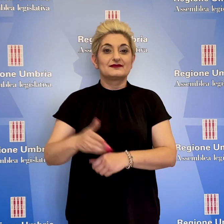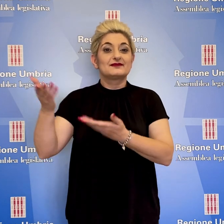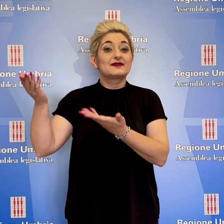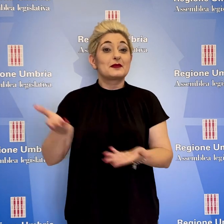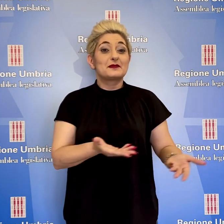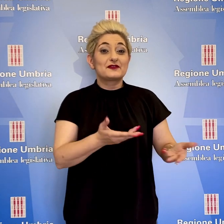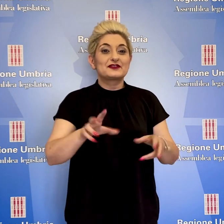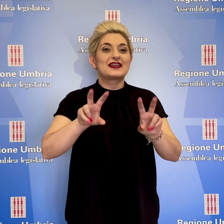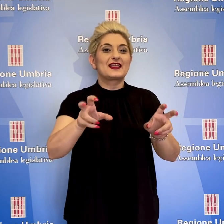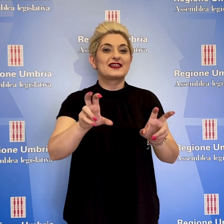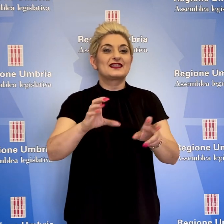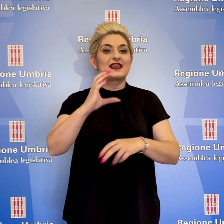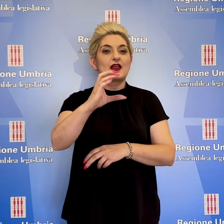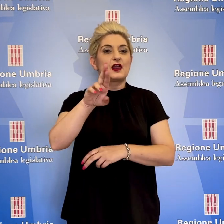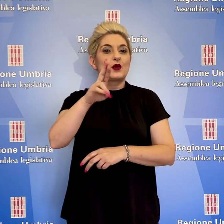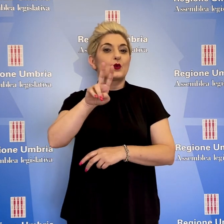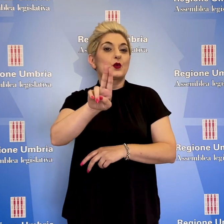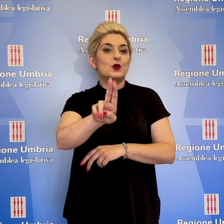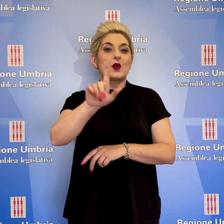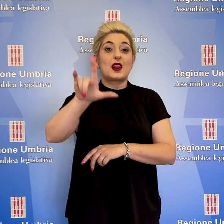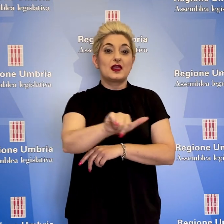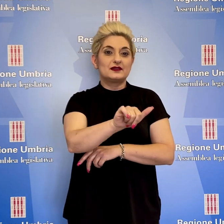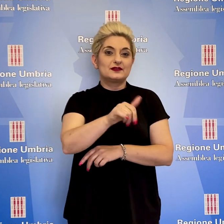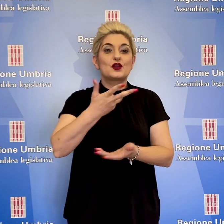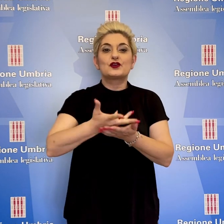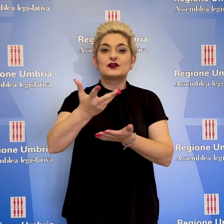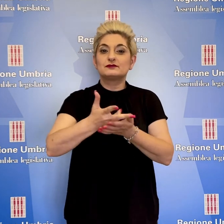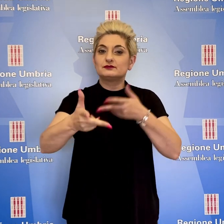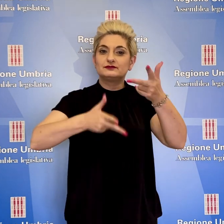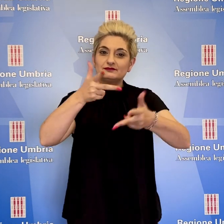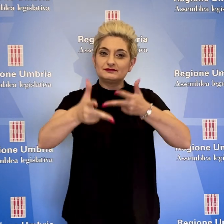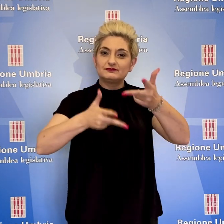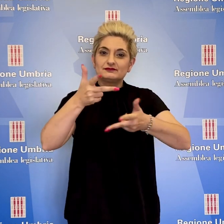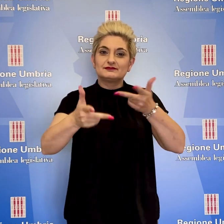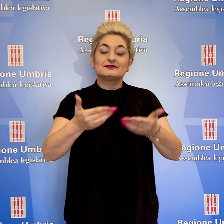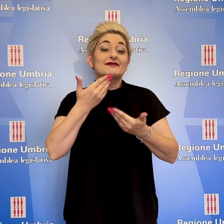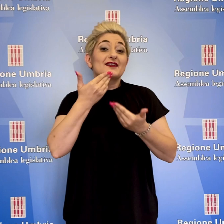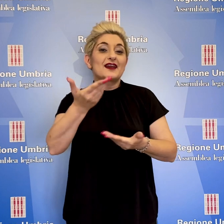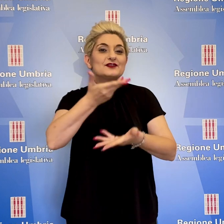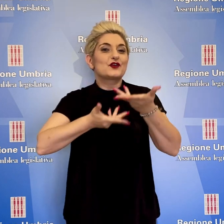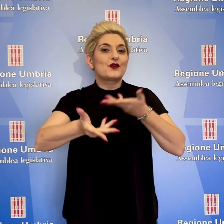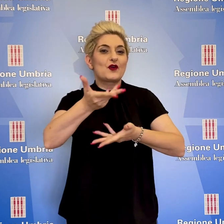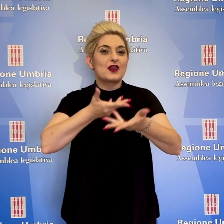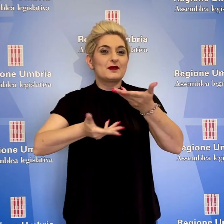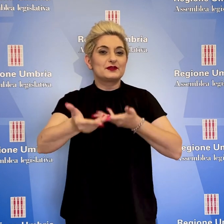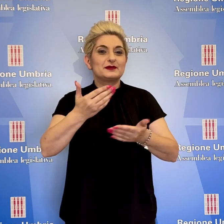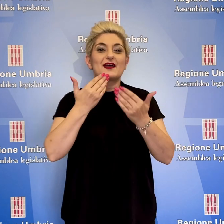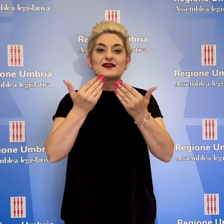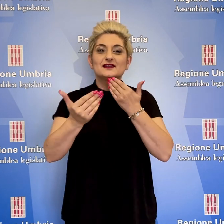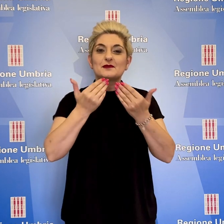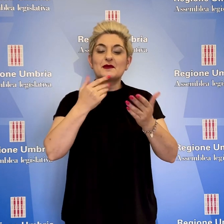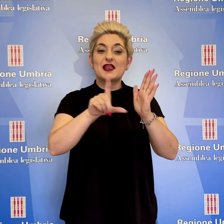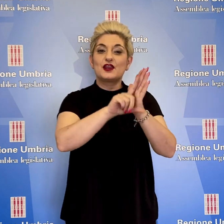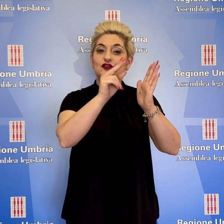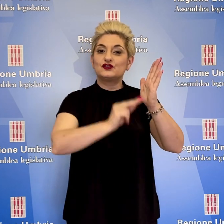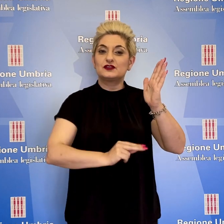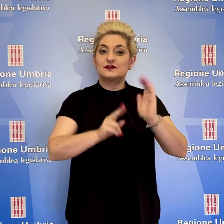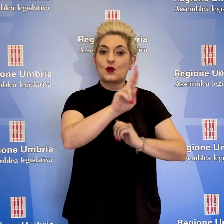Benvenuti a Telecrullis, il notiziario nella lingua dei segni, frutto della collaborazione tra l'Assemblea Legislativa